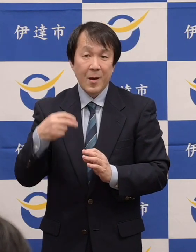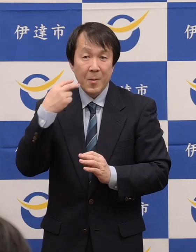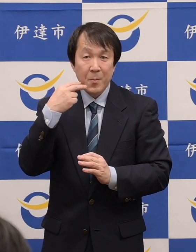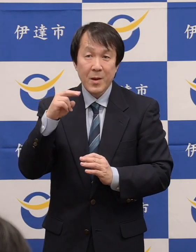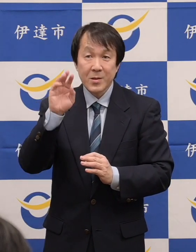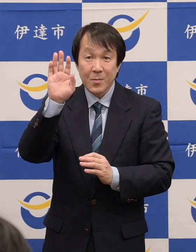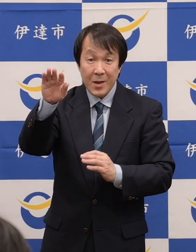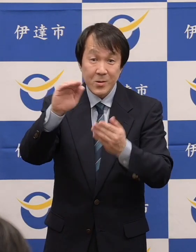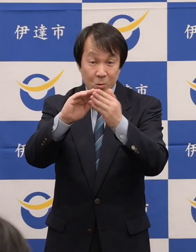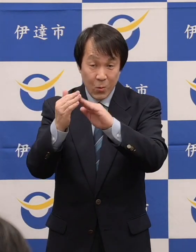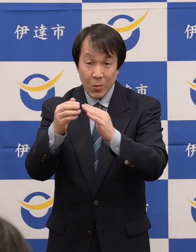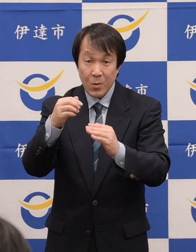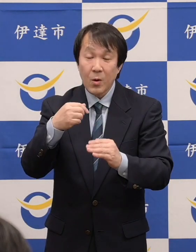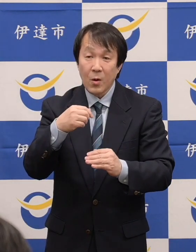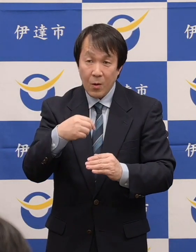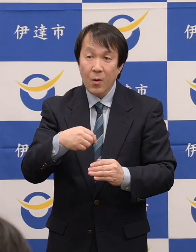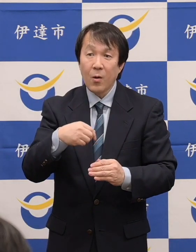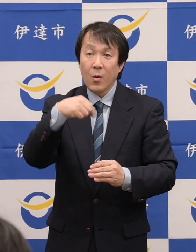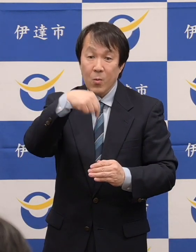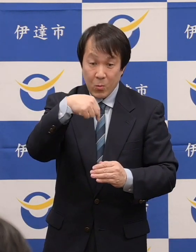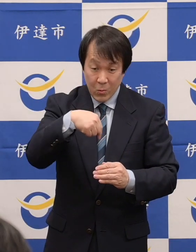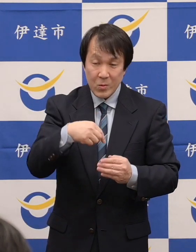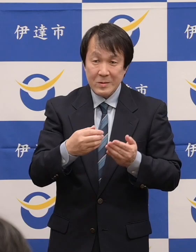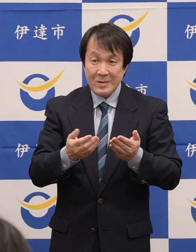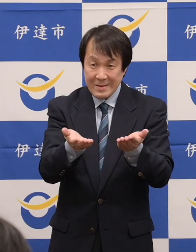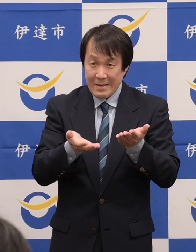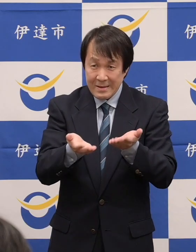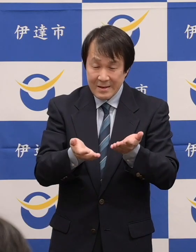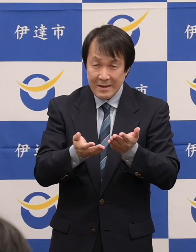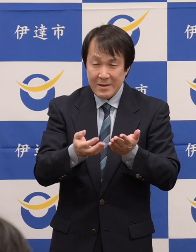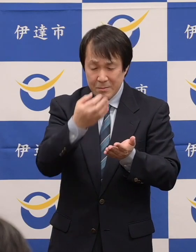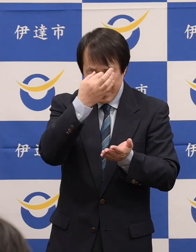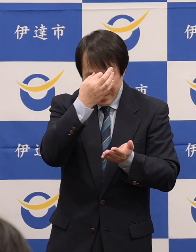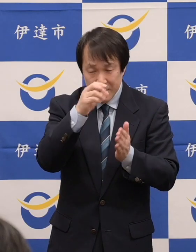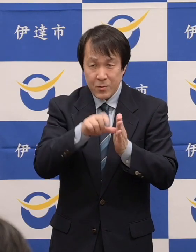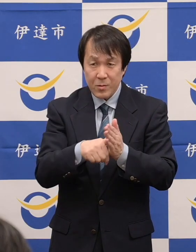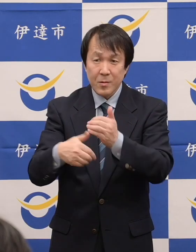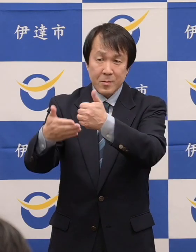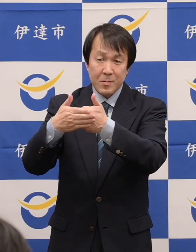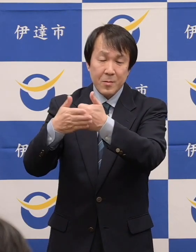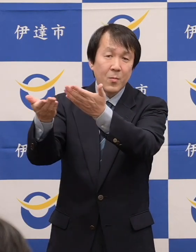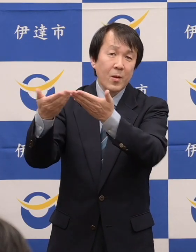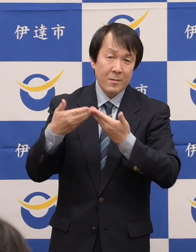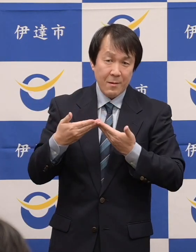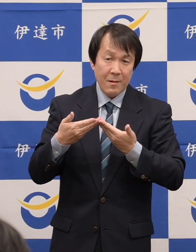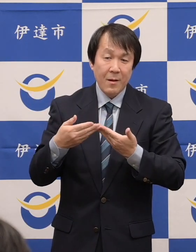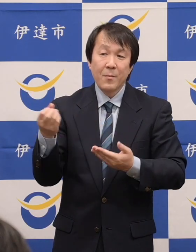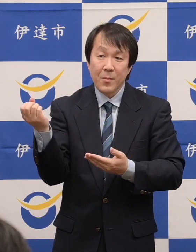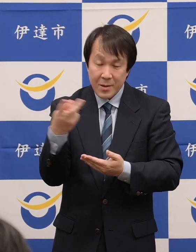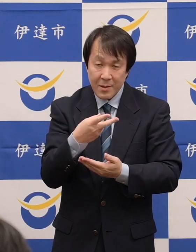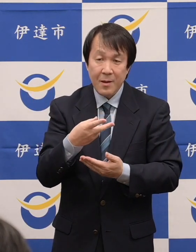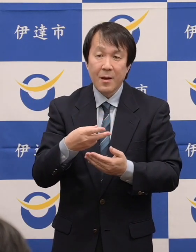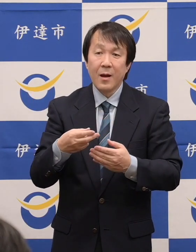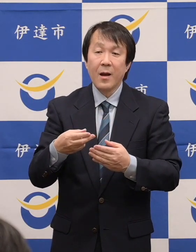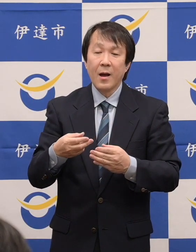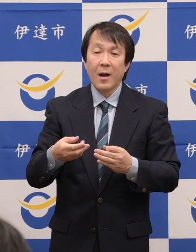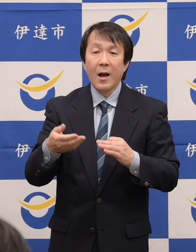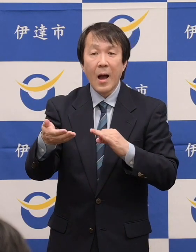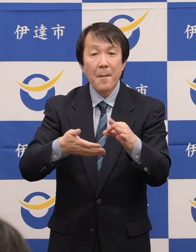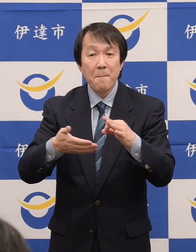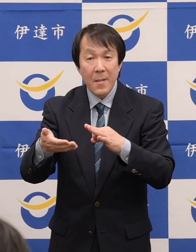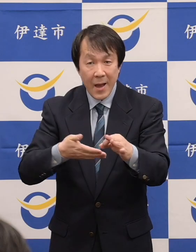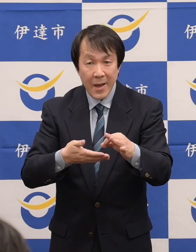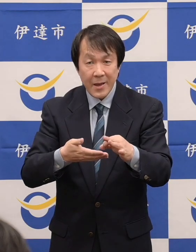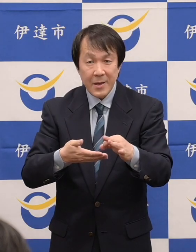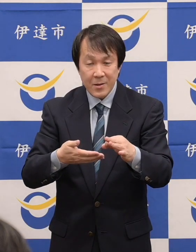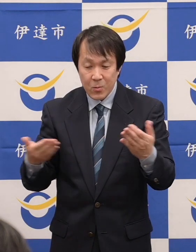て、お手伝いをしていただきましたし、またあのいろんな物販のお互